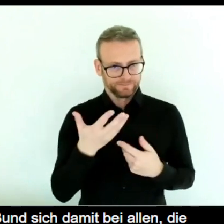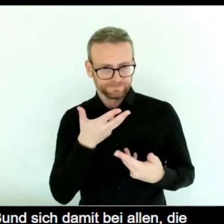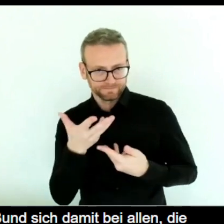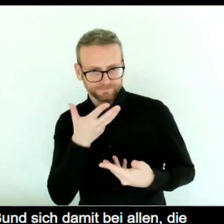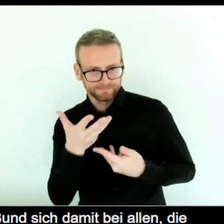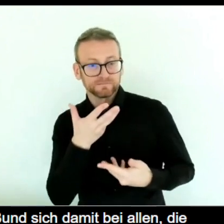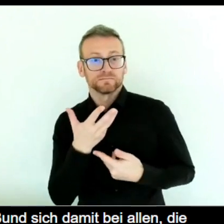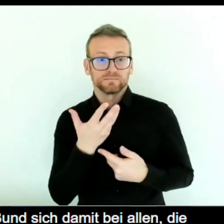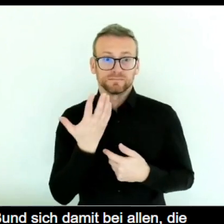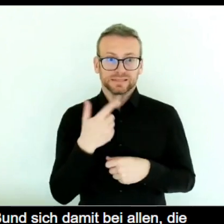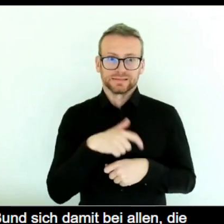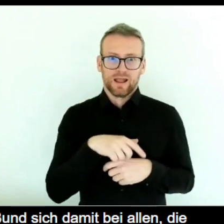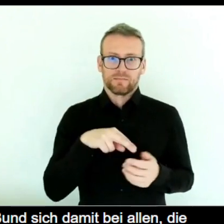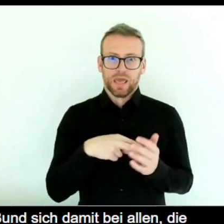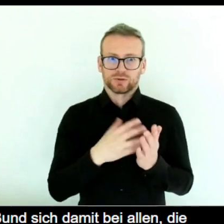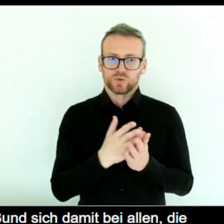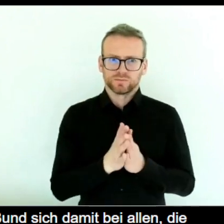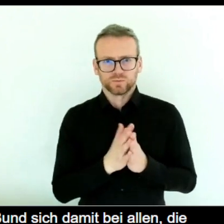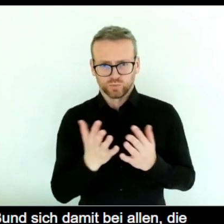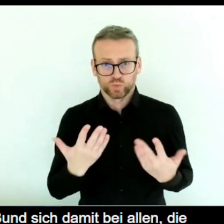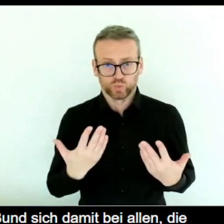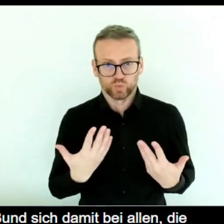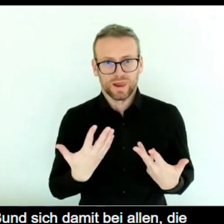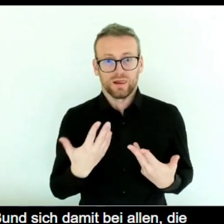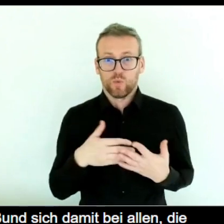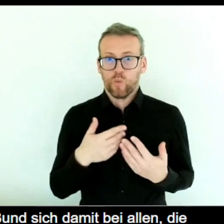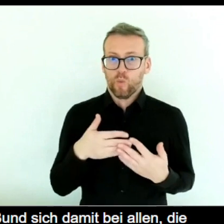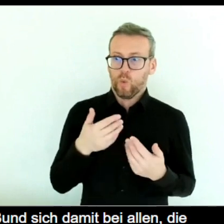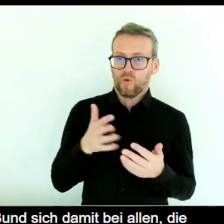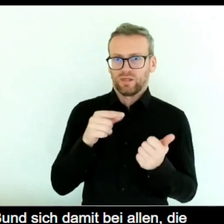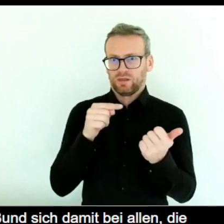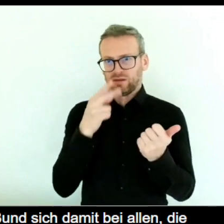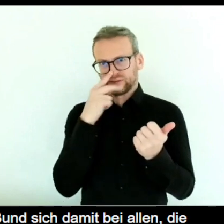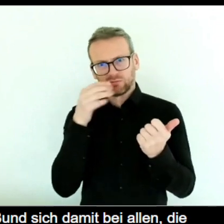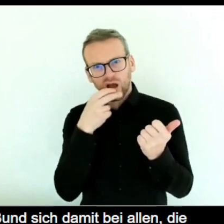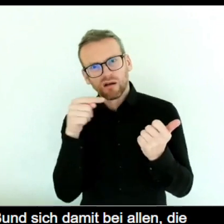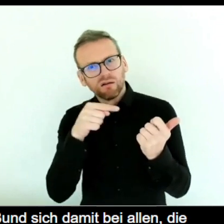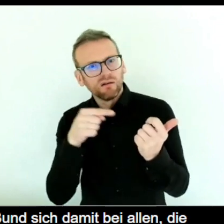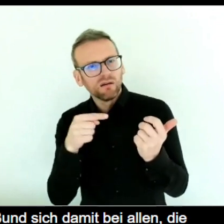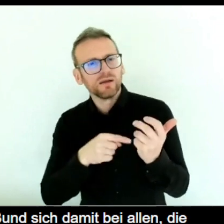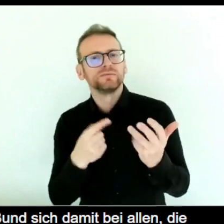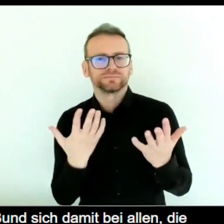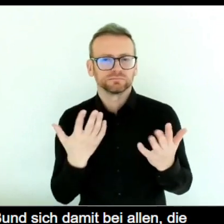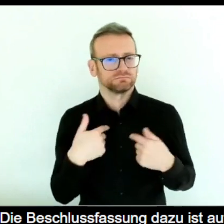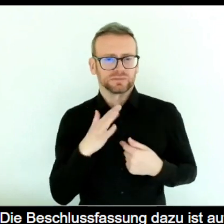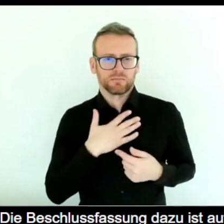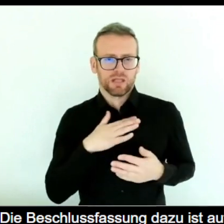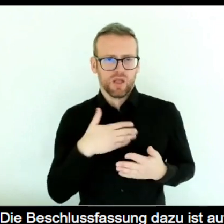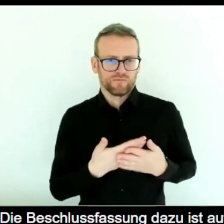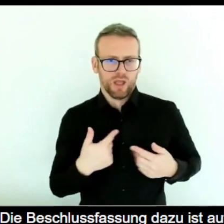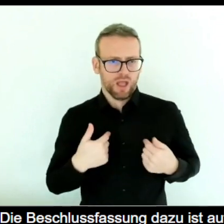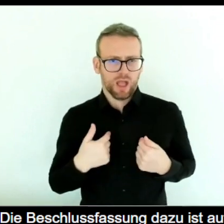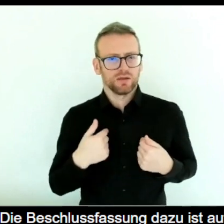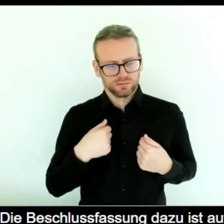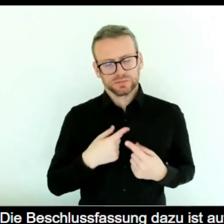die Fahrradfahrerinnen und Fahrer zu schützen. Es soll, das ist mir immer wichtig, kein Verkehrsmittel gegen ein anderes ausgespielt